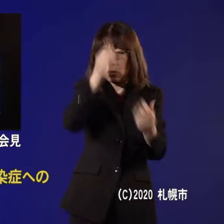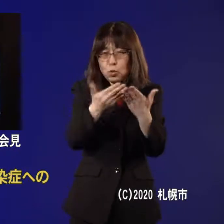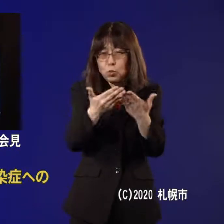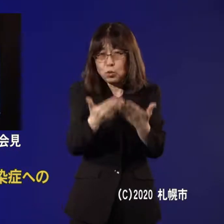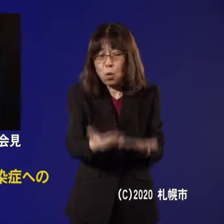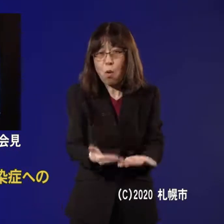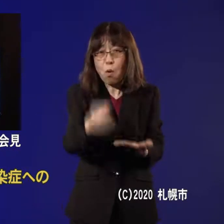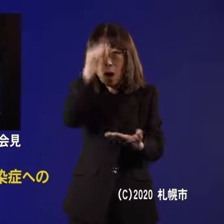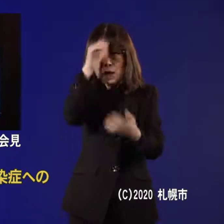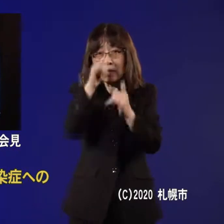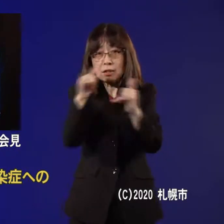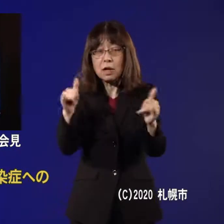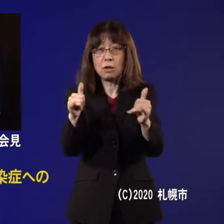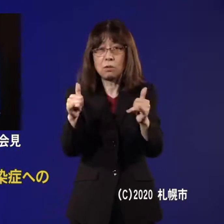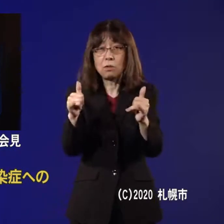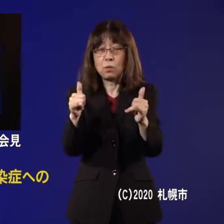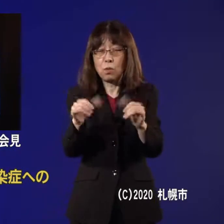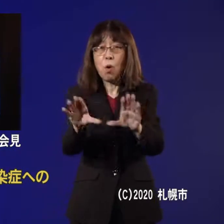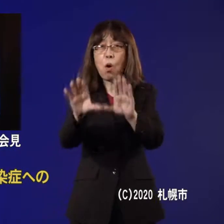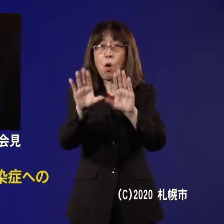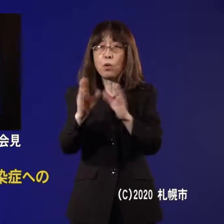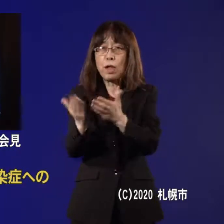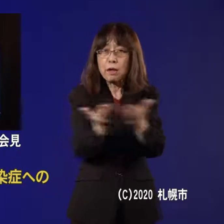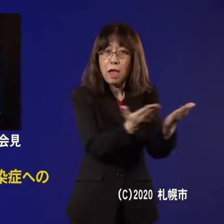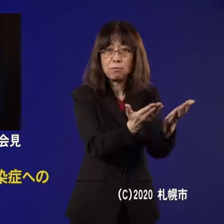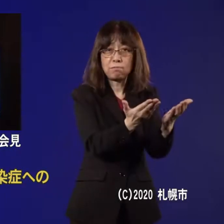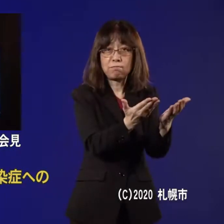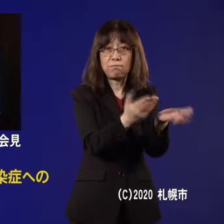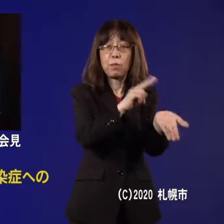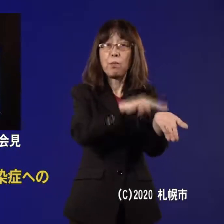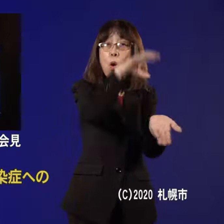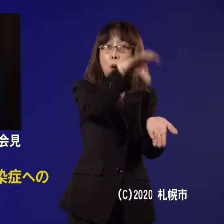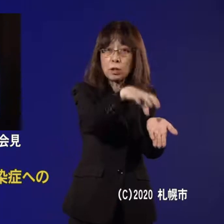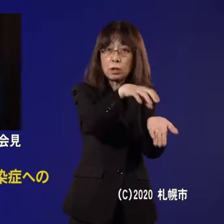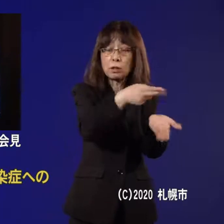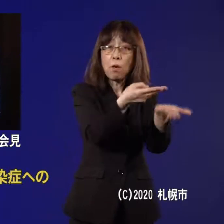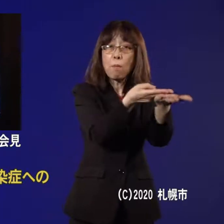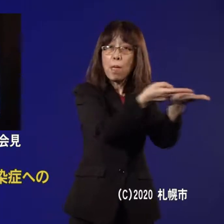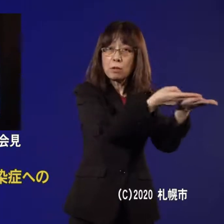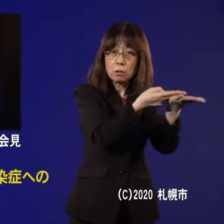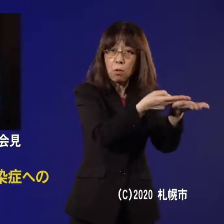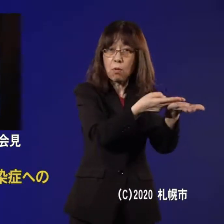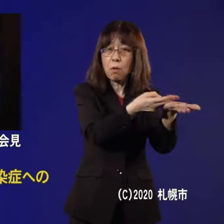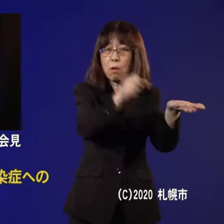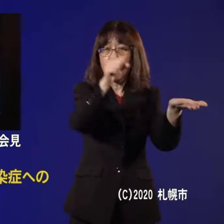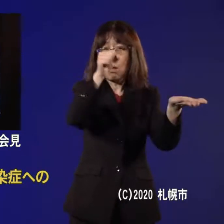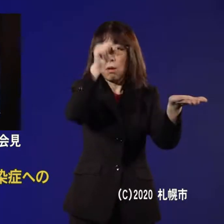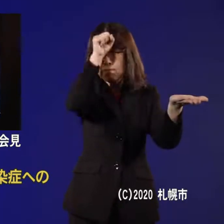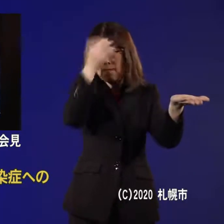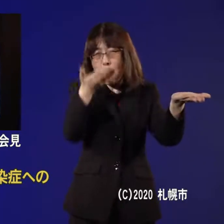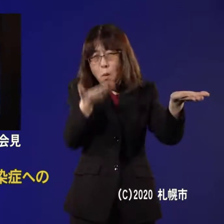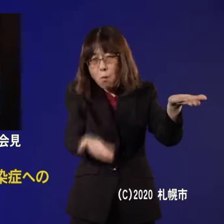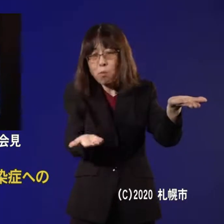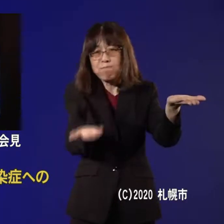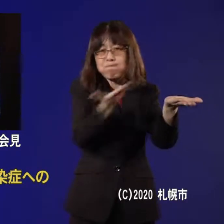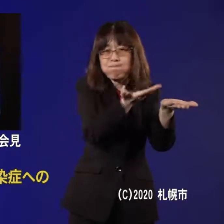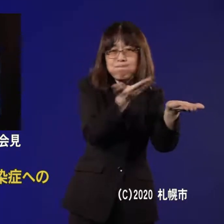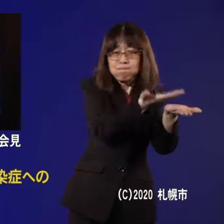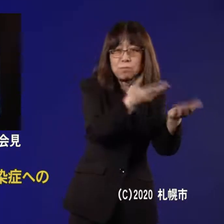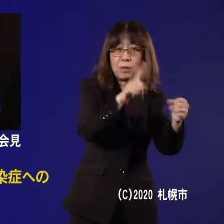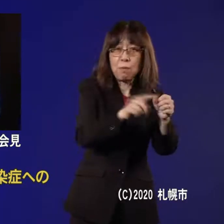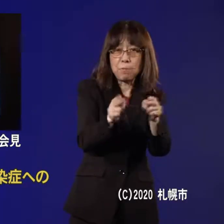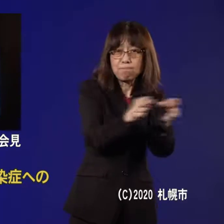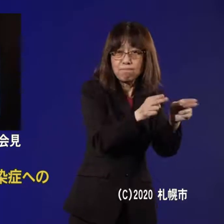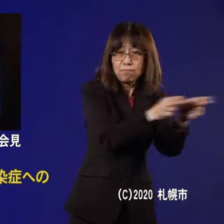り受け入れる、まあ、病院のベッドはですね、重症の方のために開けておくということからしますと、